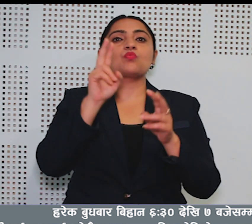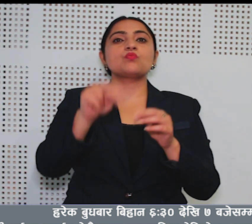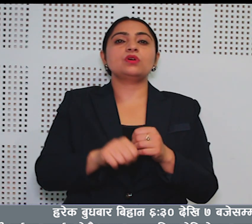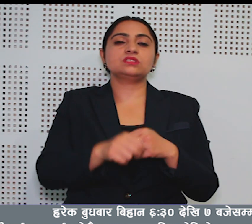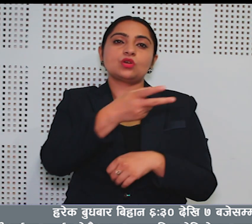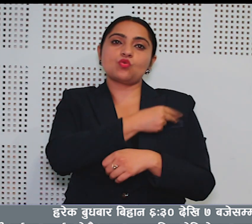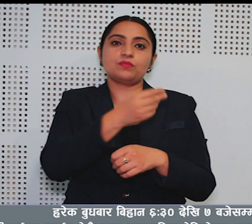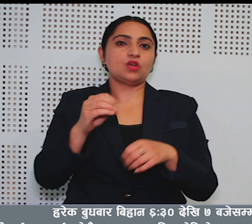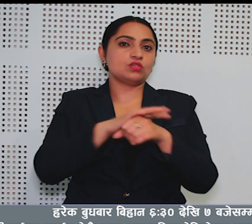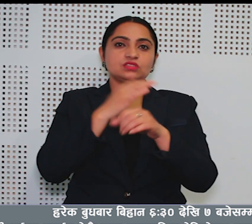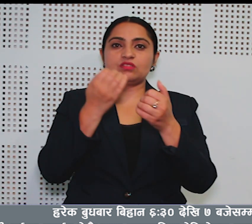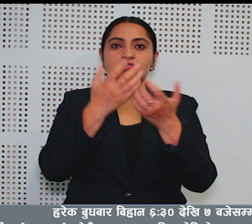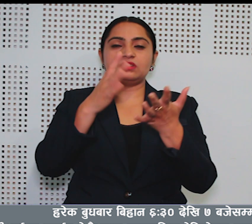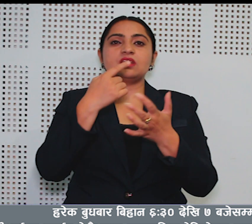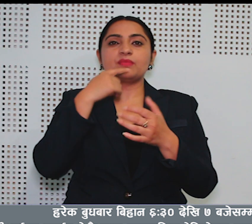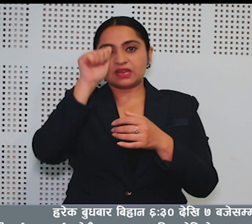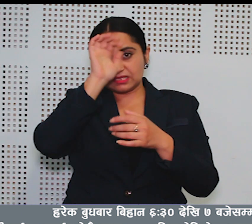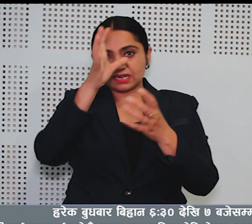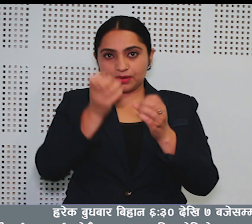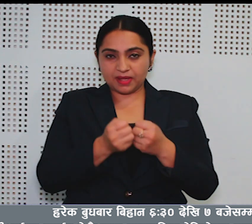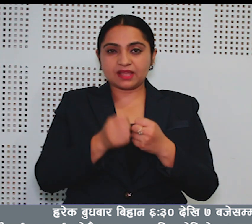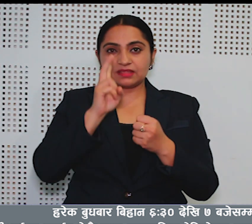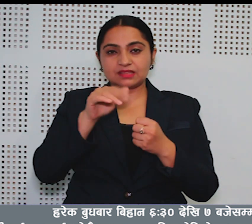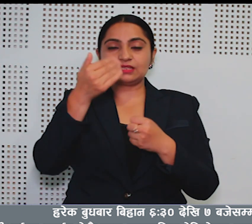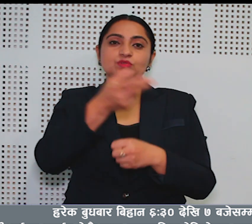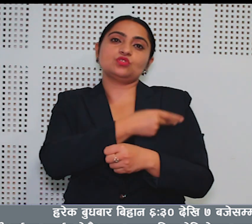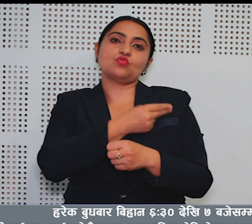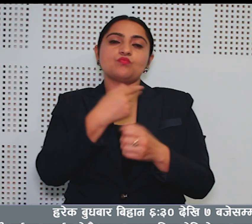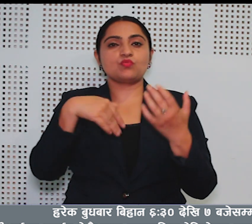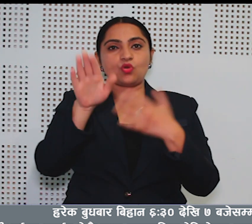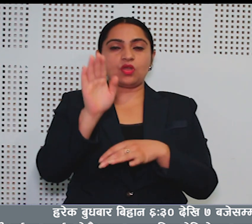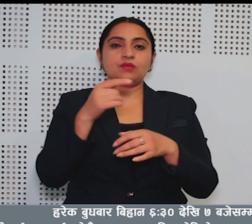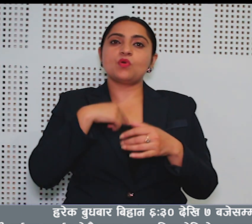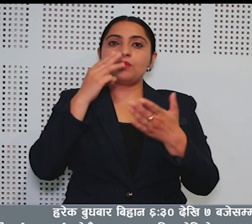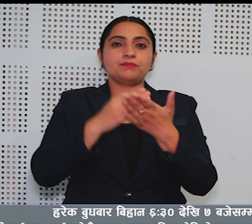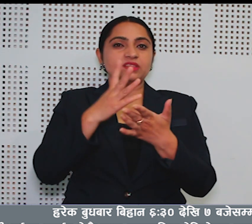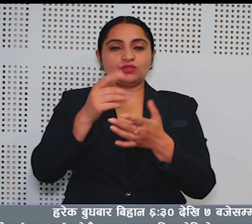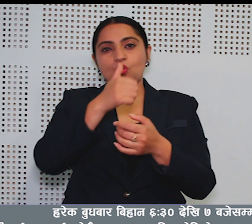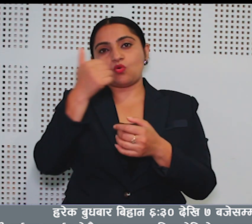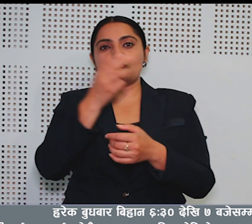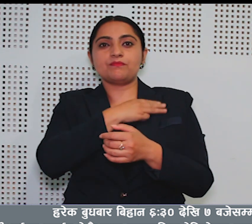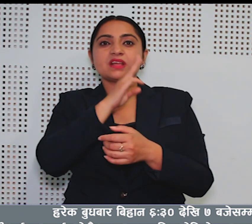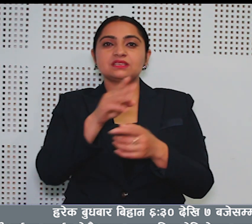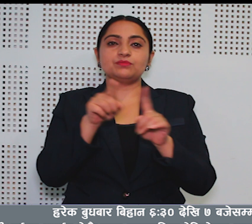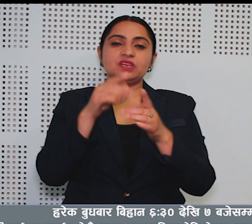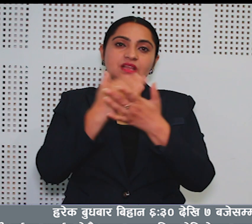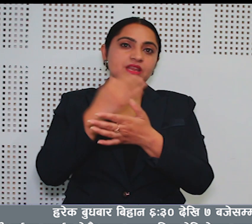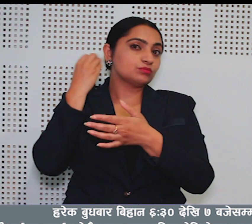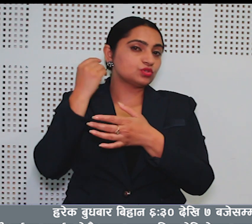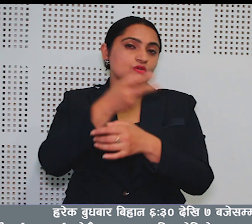असर गर्दैन भनेर जानकारी पाए अनि खोप लाए। मात्र नभएर अरू मान्छेले पनि कार्यक्रम सुनेर खोप लाए होलान्। खोपको